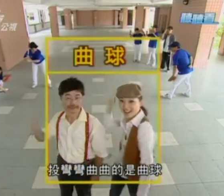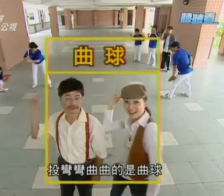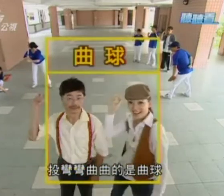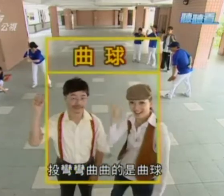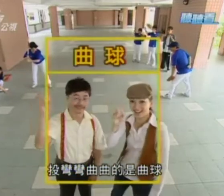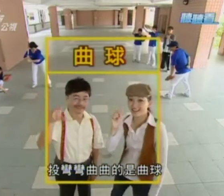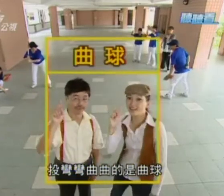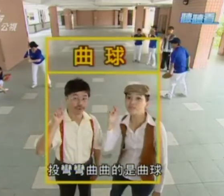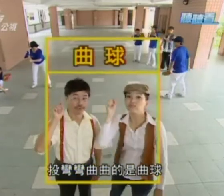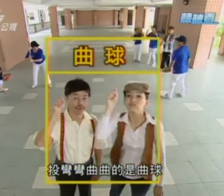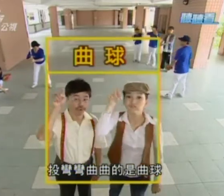是曲球，